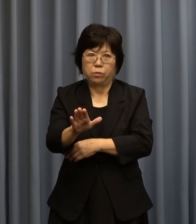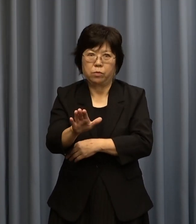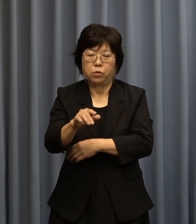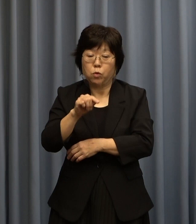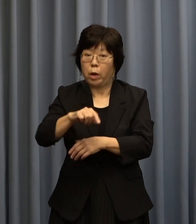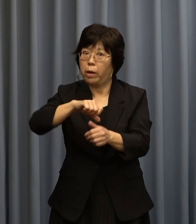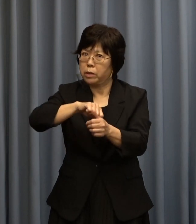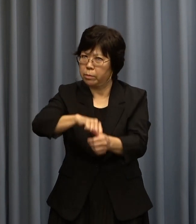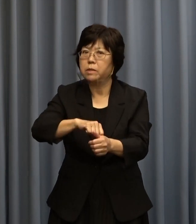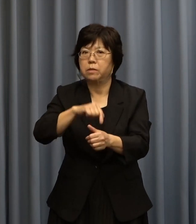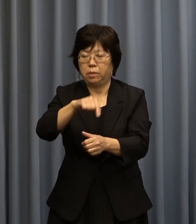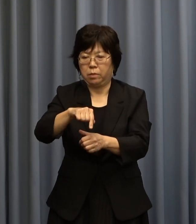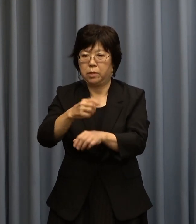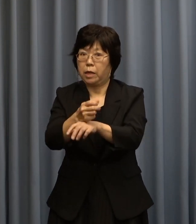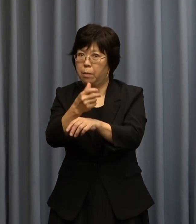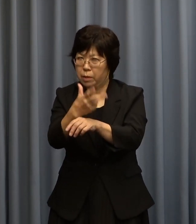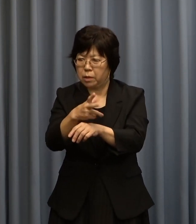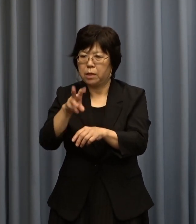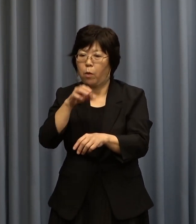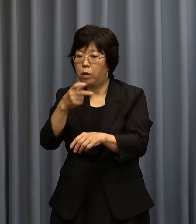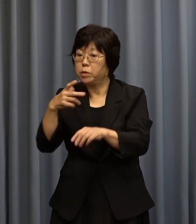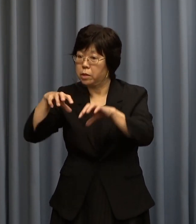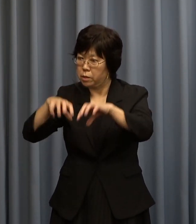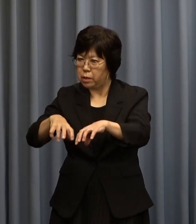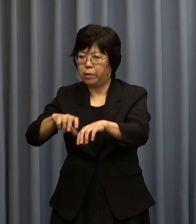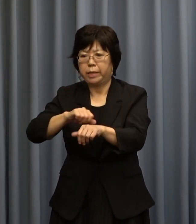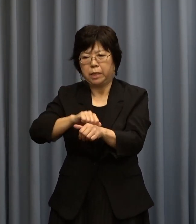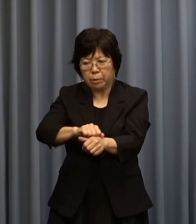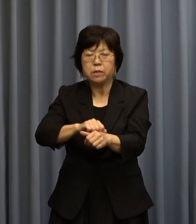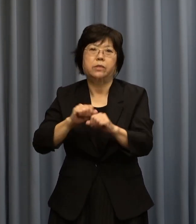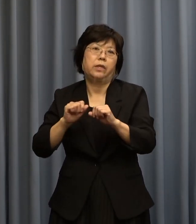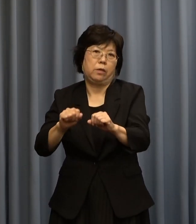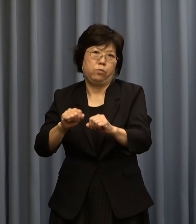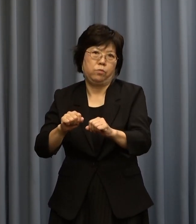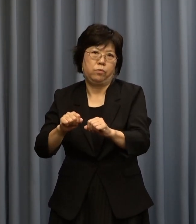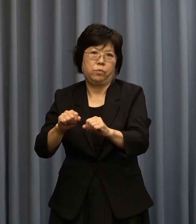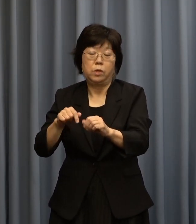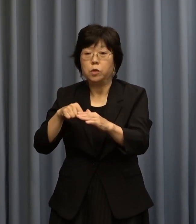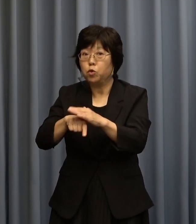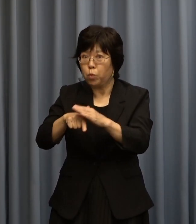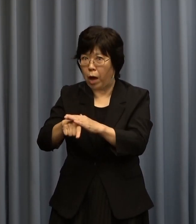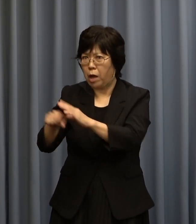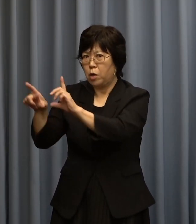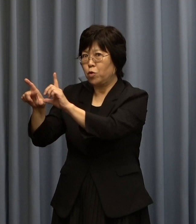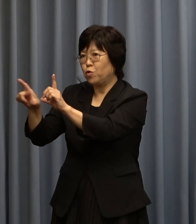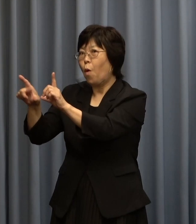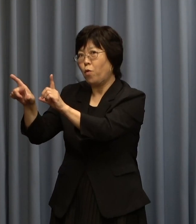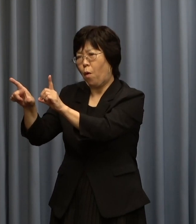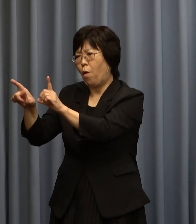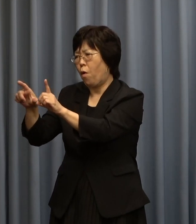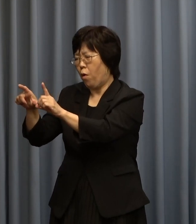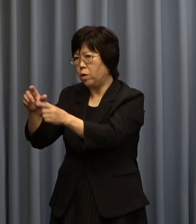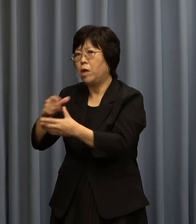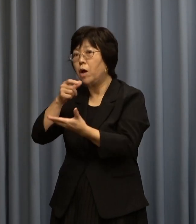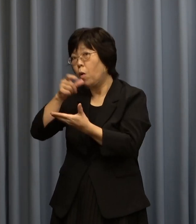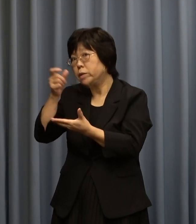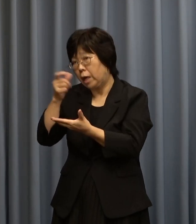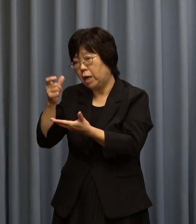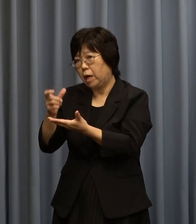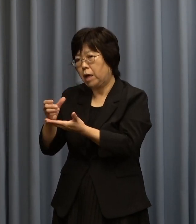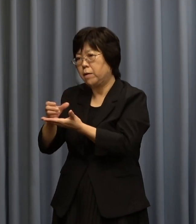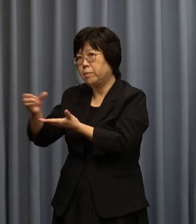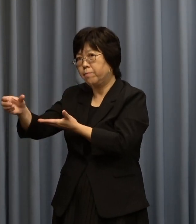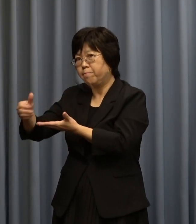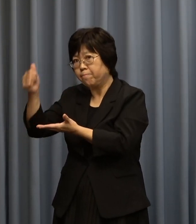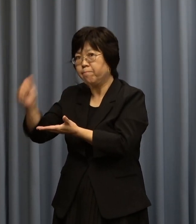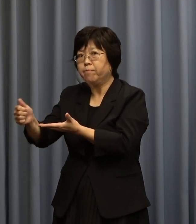を措置区域で行っていることについては東京から流れてくることを最小限にすると考えていますし、先生方も基本的